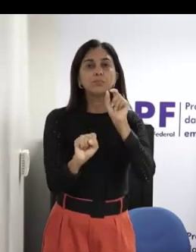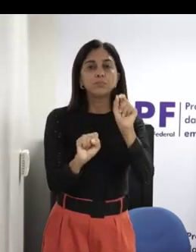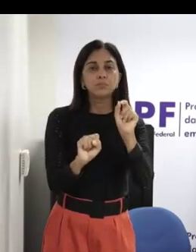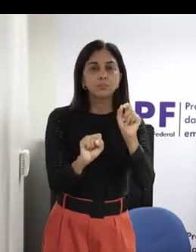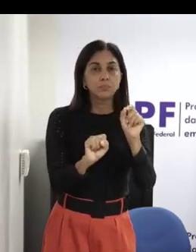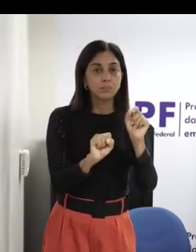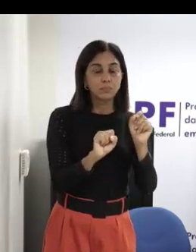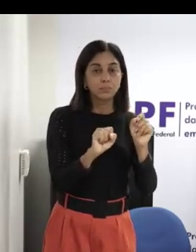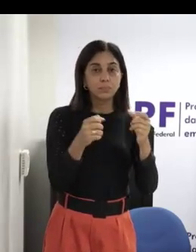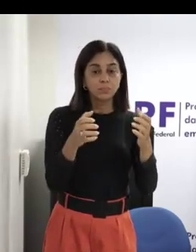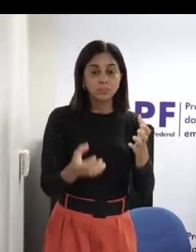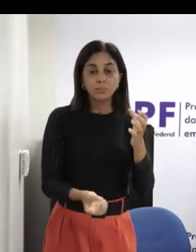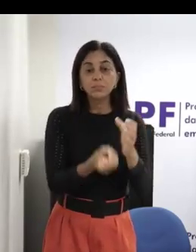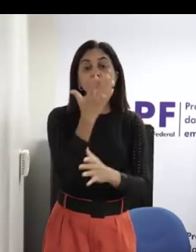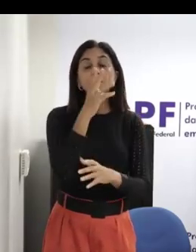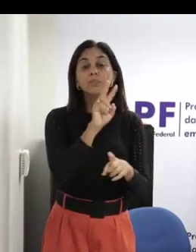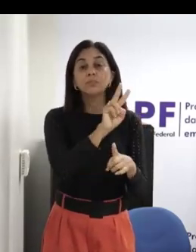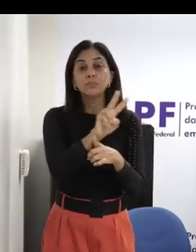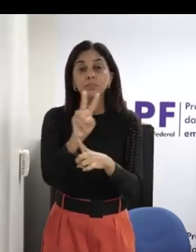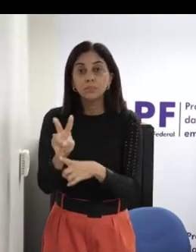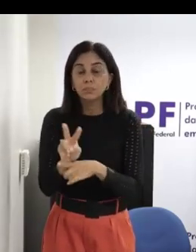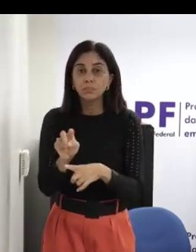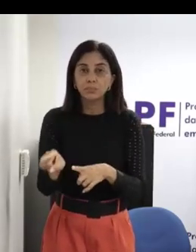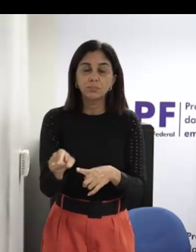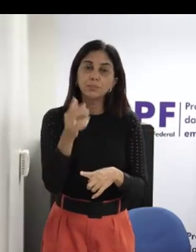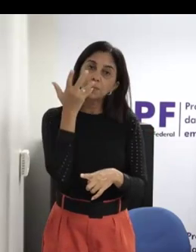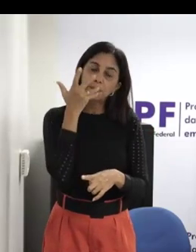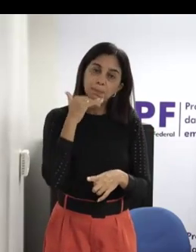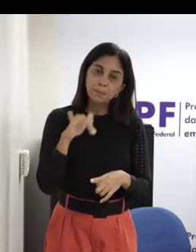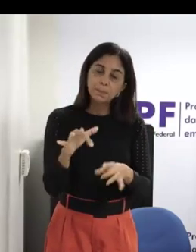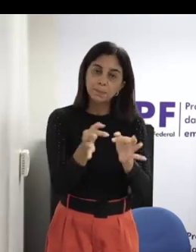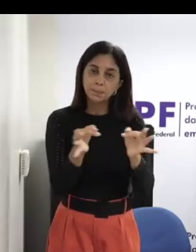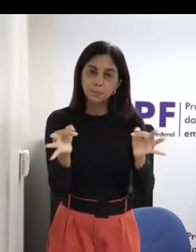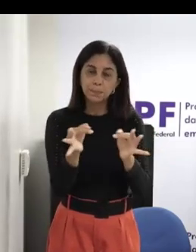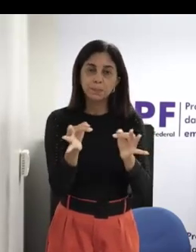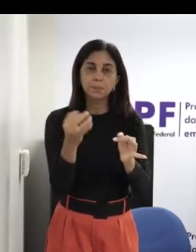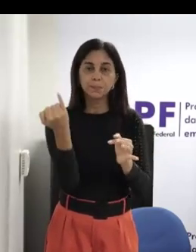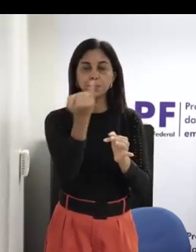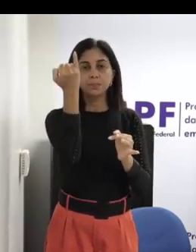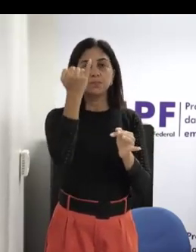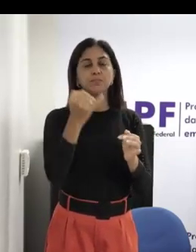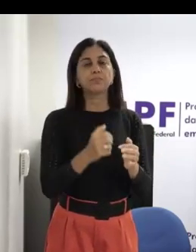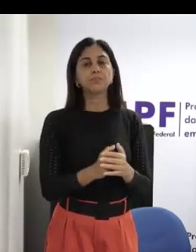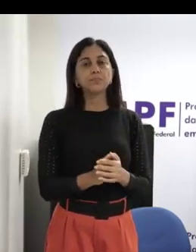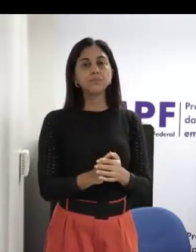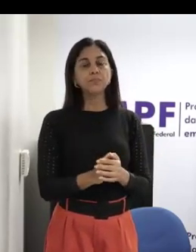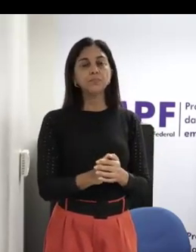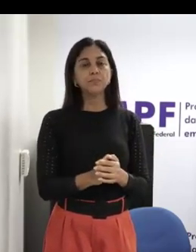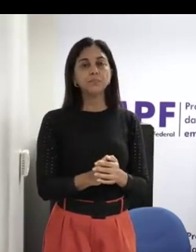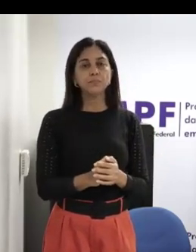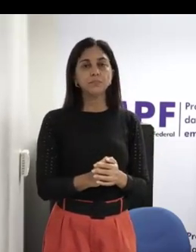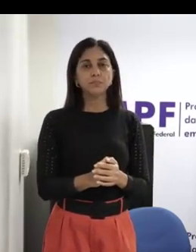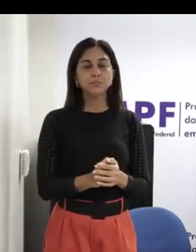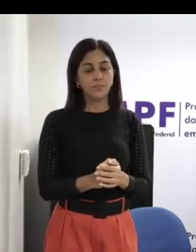especial Então essa a rede do nosso município de Santa aré certo e também trazer para vocês né